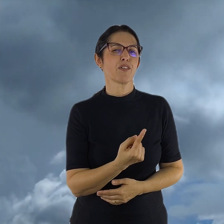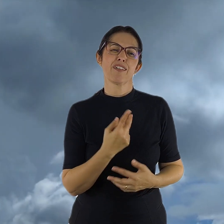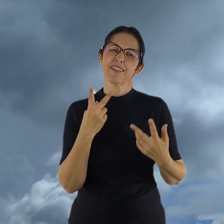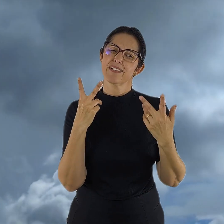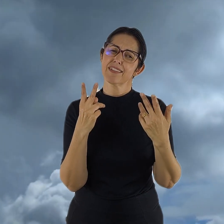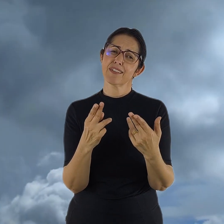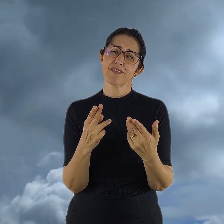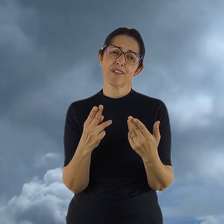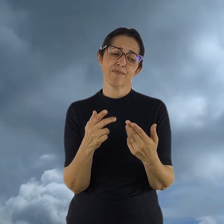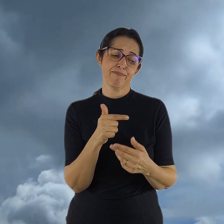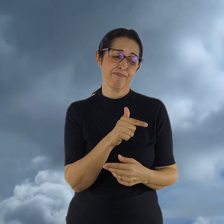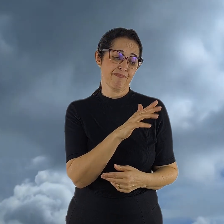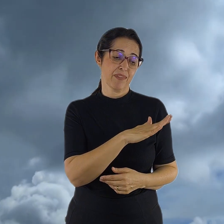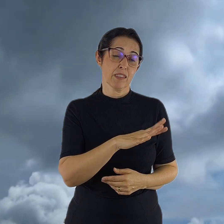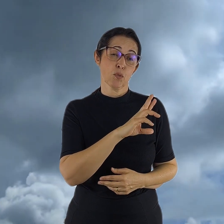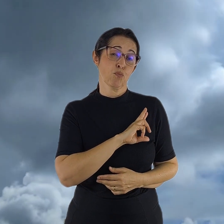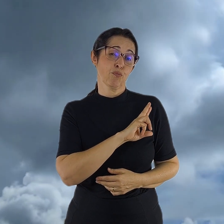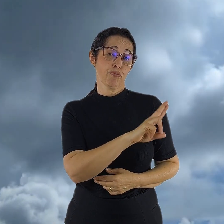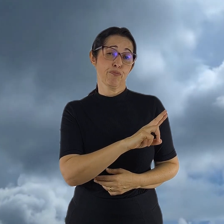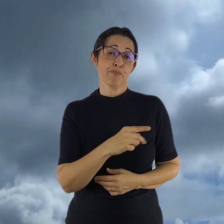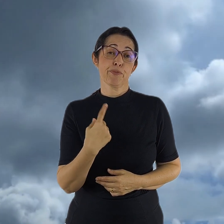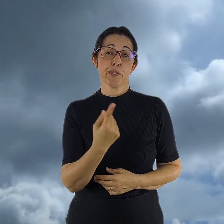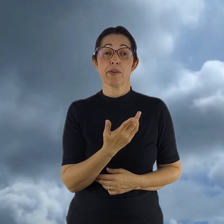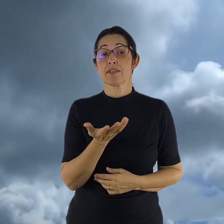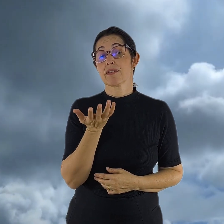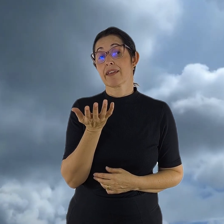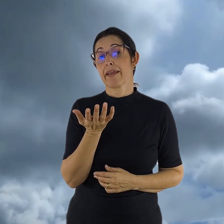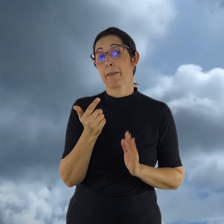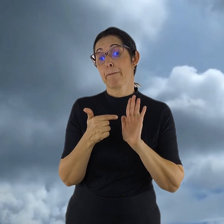queremos representar, fazer encenações.